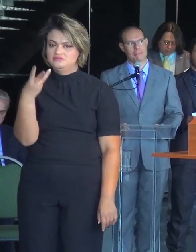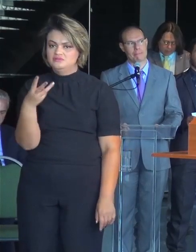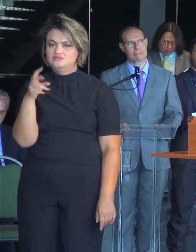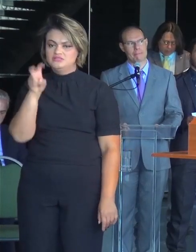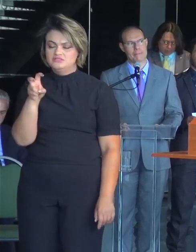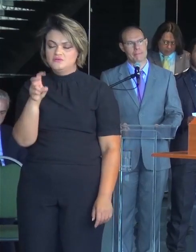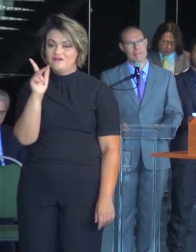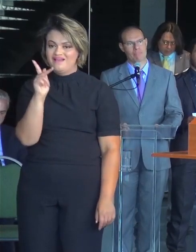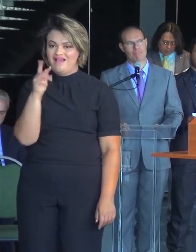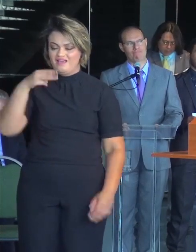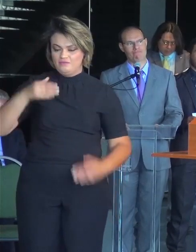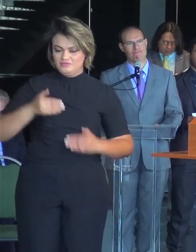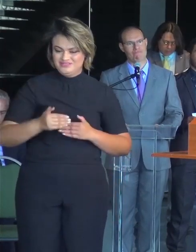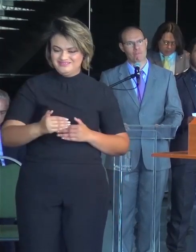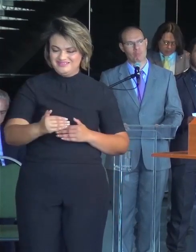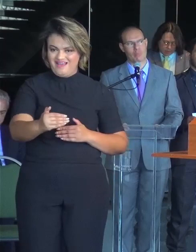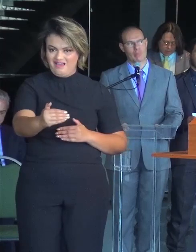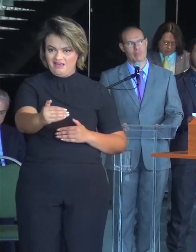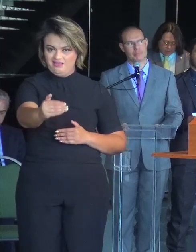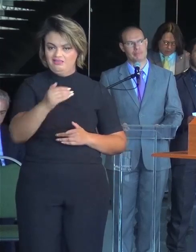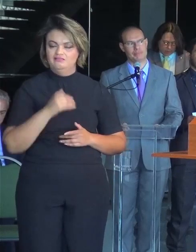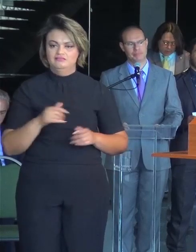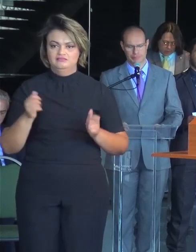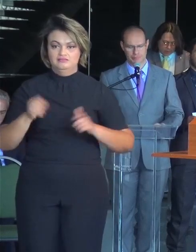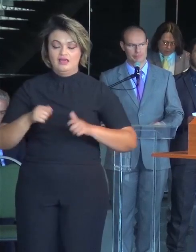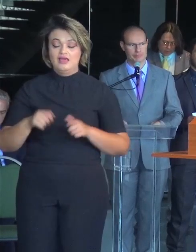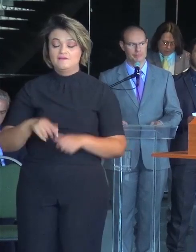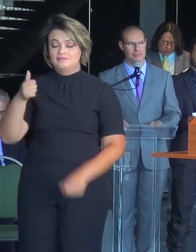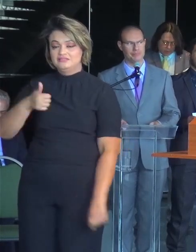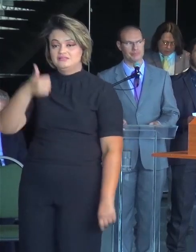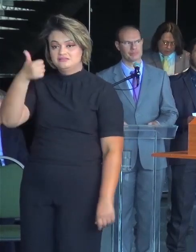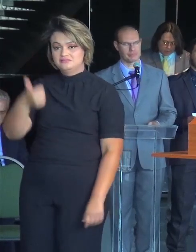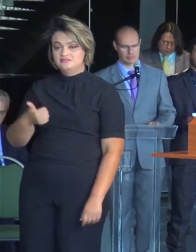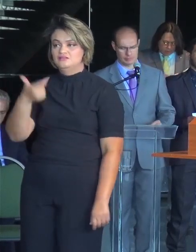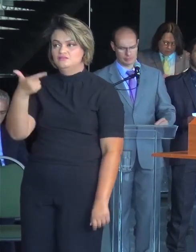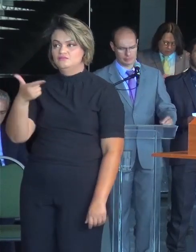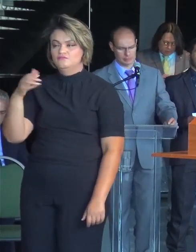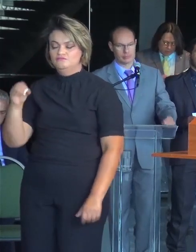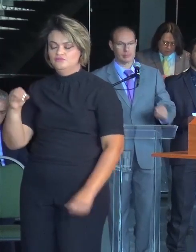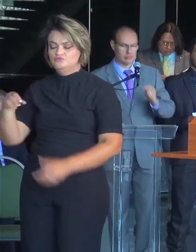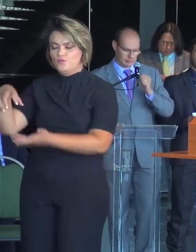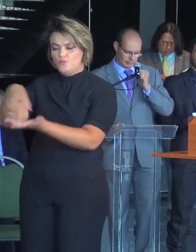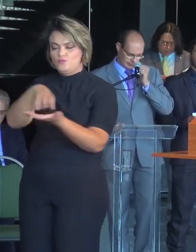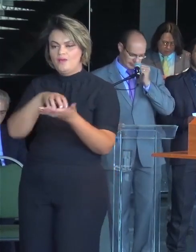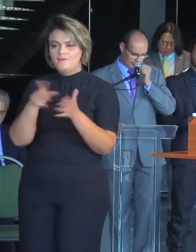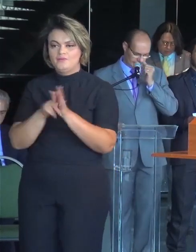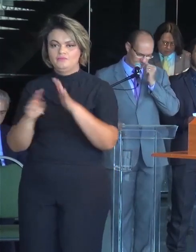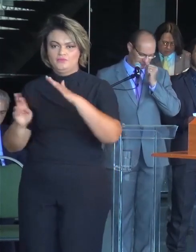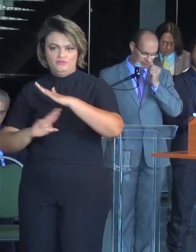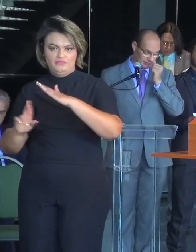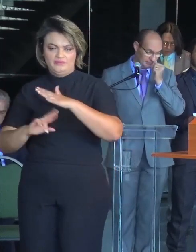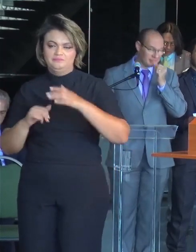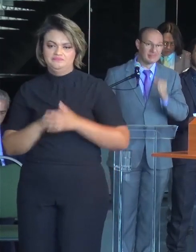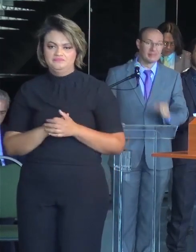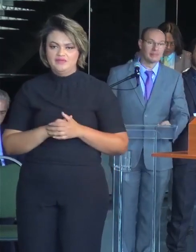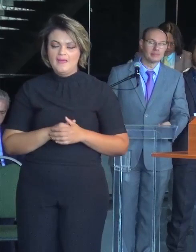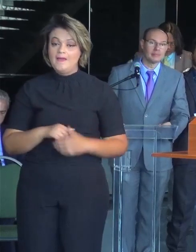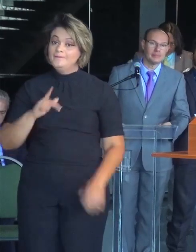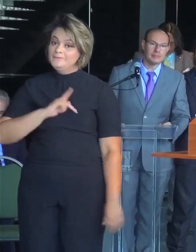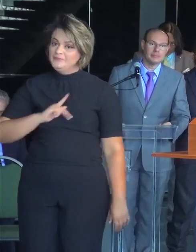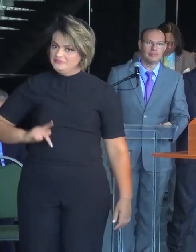19.435 quilômetros de estradas, além de 120 terminais rodoviários. No governo do presidente